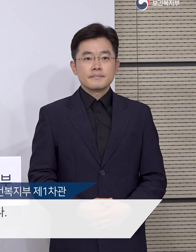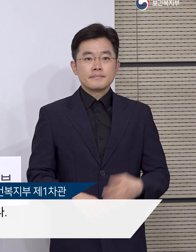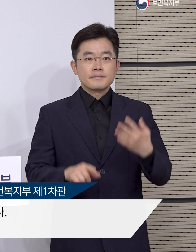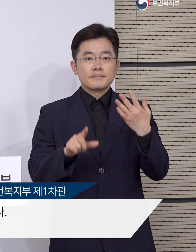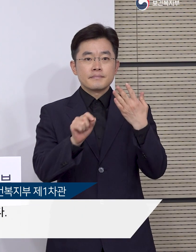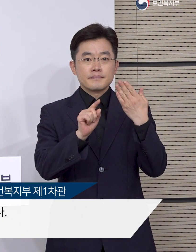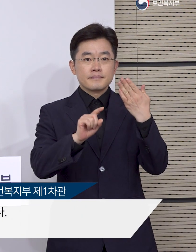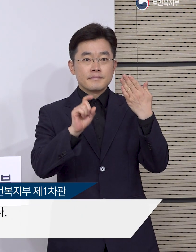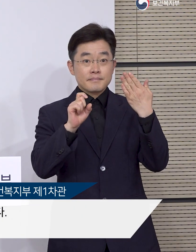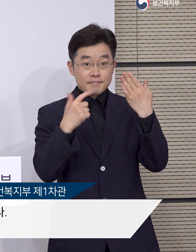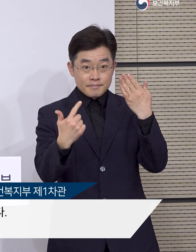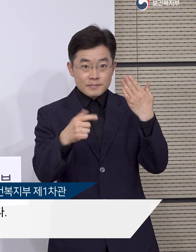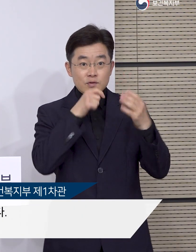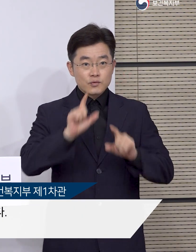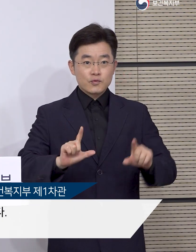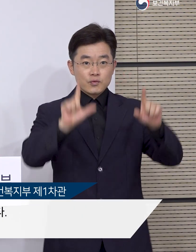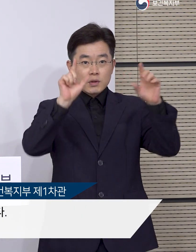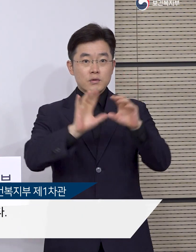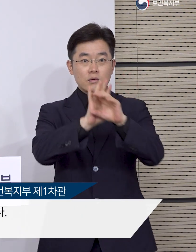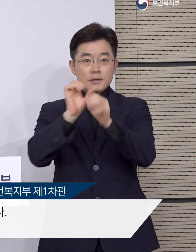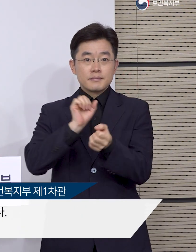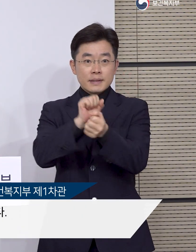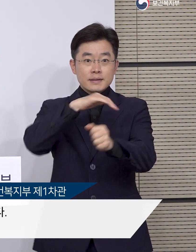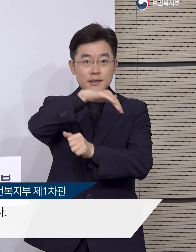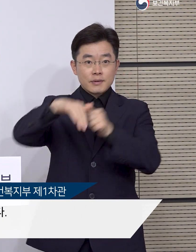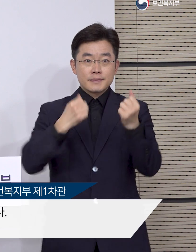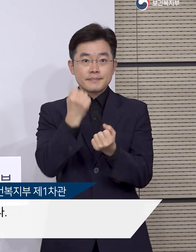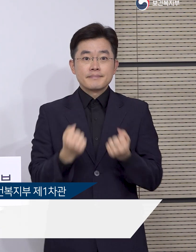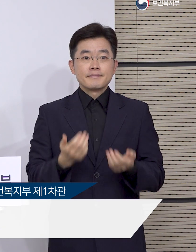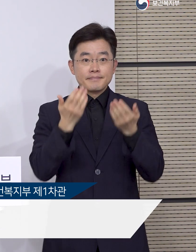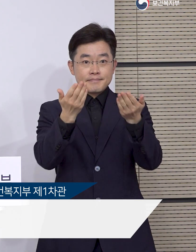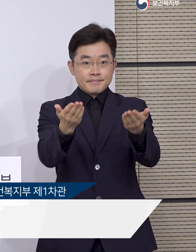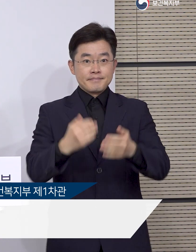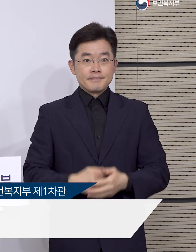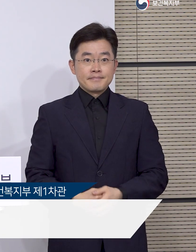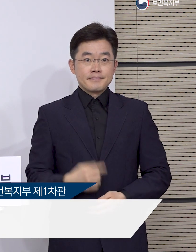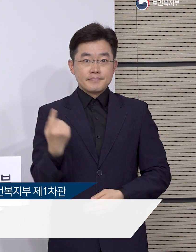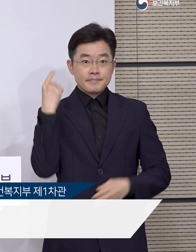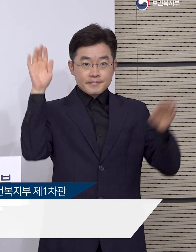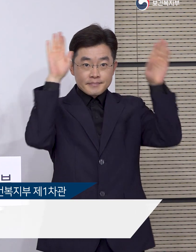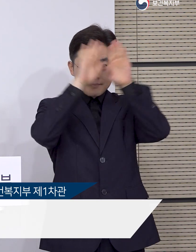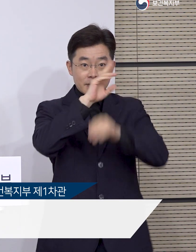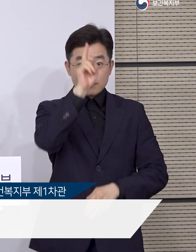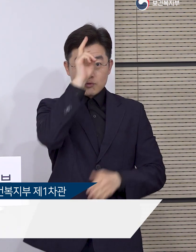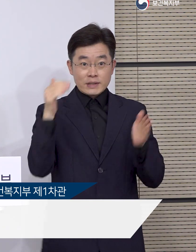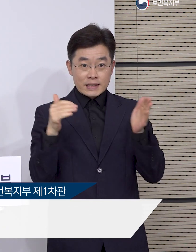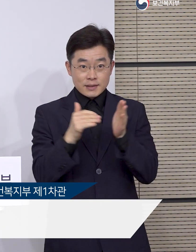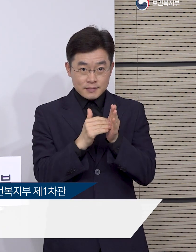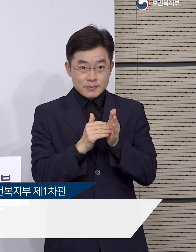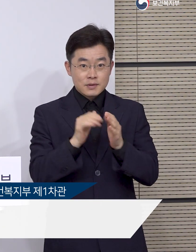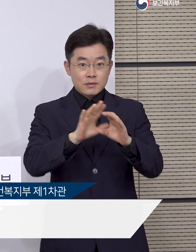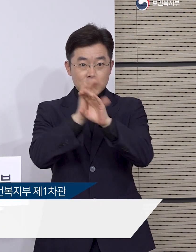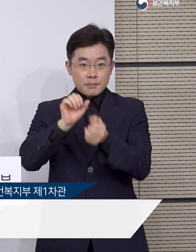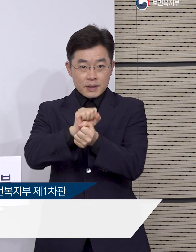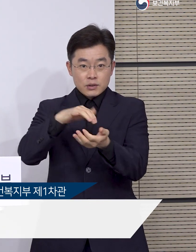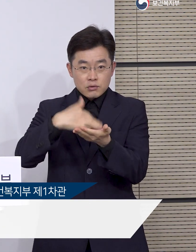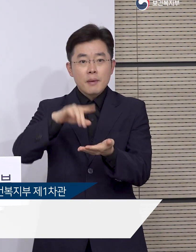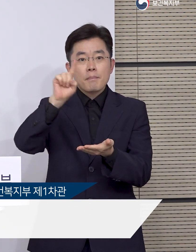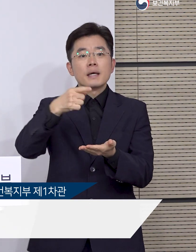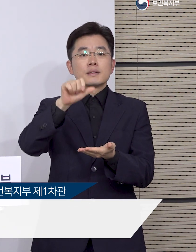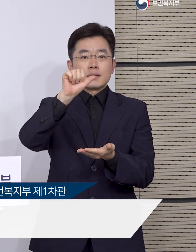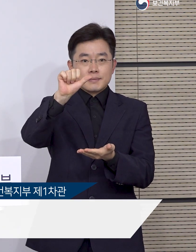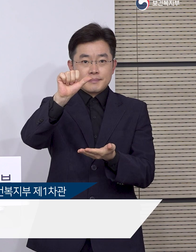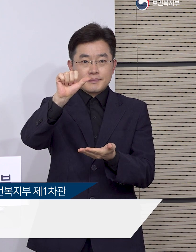9월 16일 수요일 정리브리핑을 시작하겠습니다. 오늘 0시 국내 발생 환자는